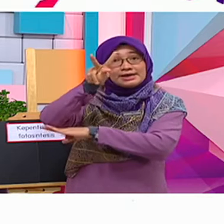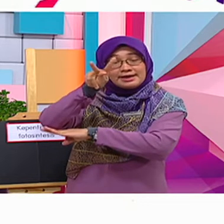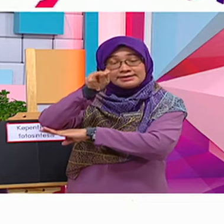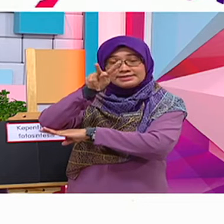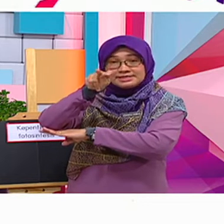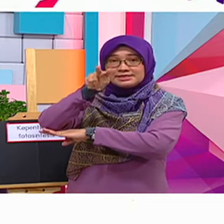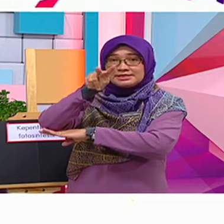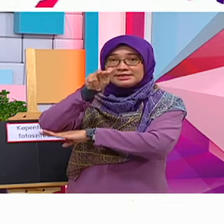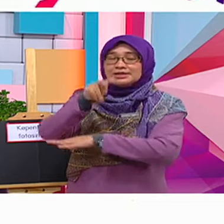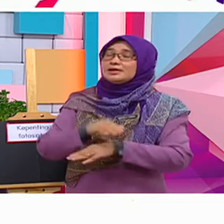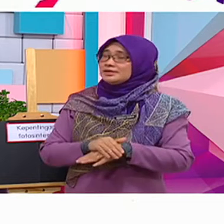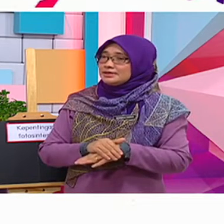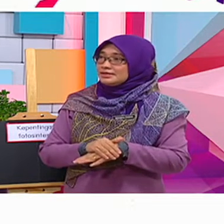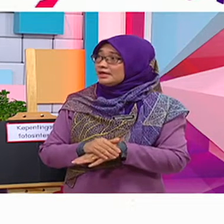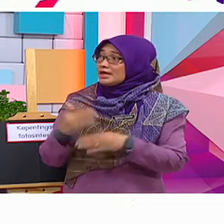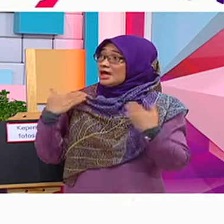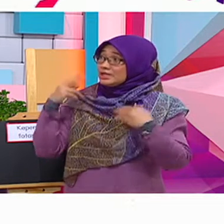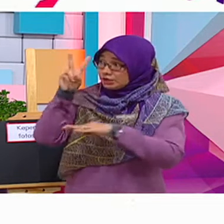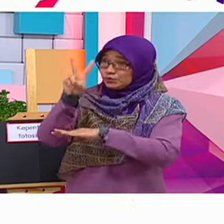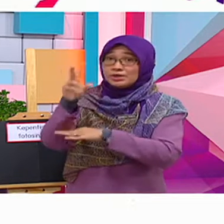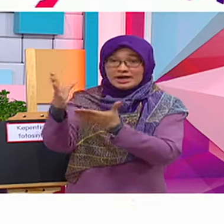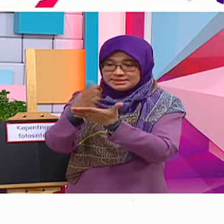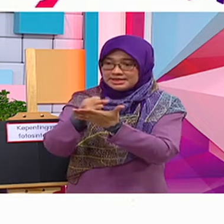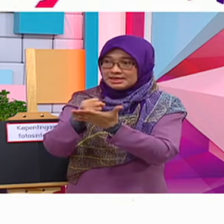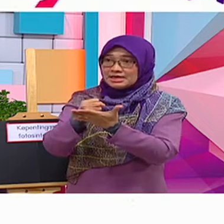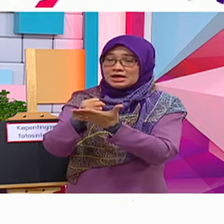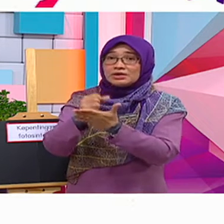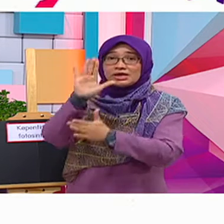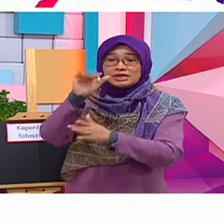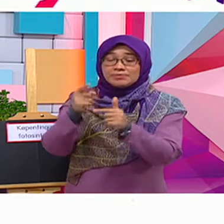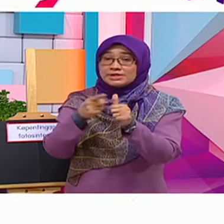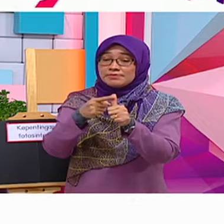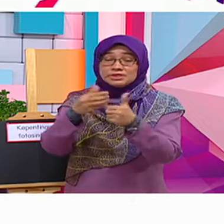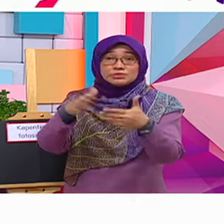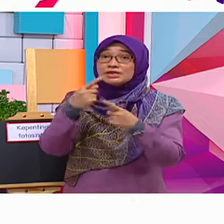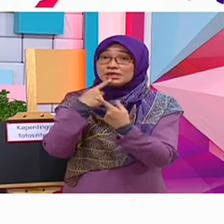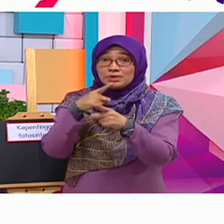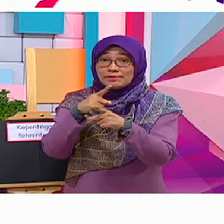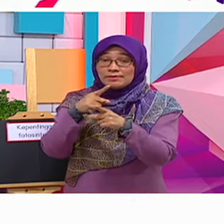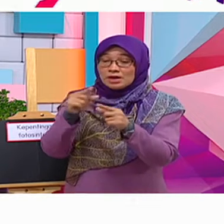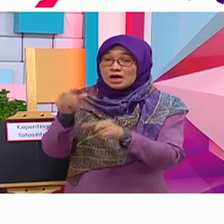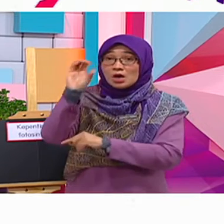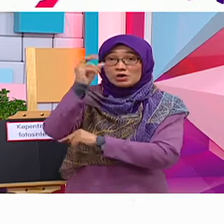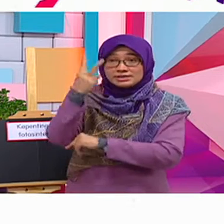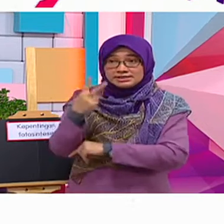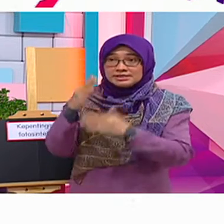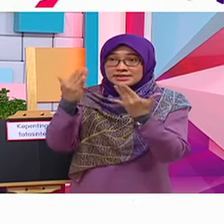kanji tadi kan ada dua hasil oke yang pertama sudah jawab ah oksigen